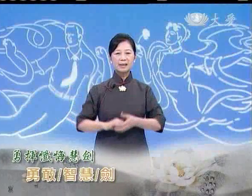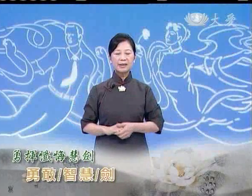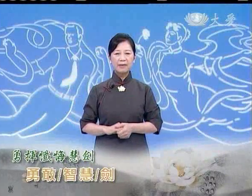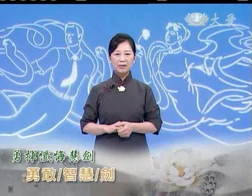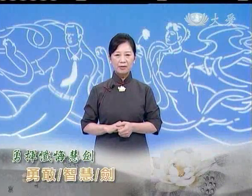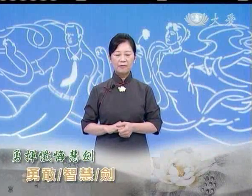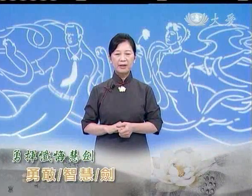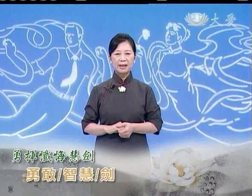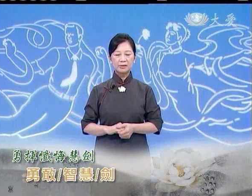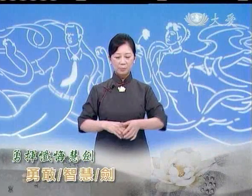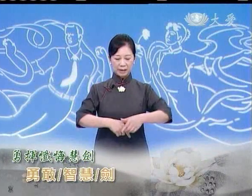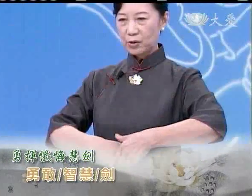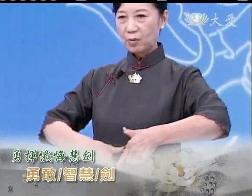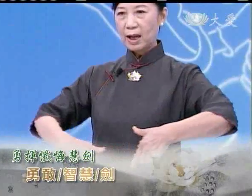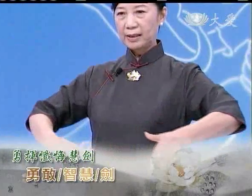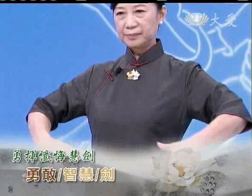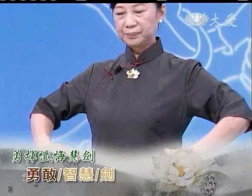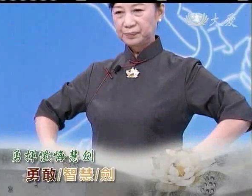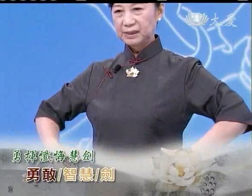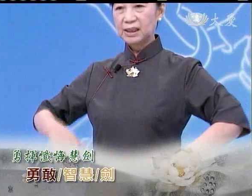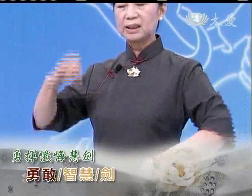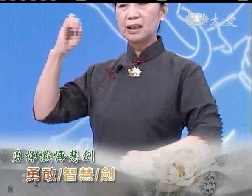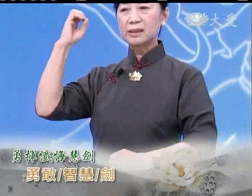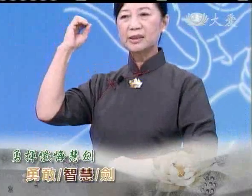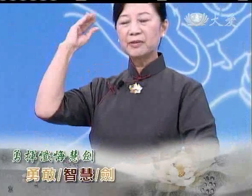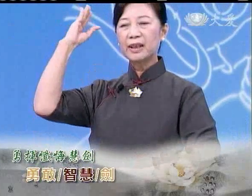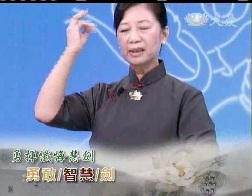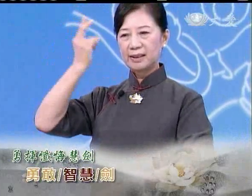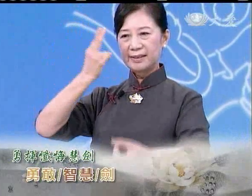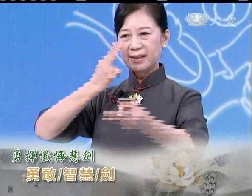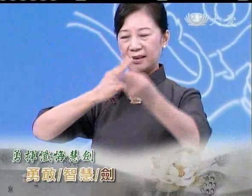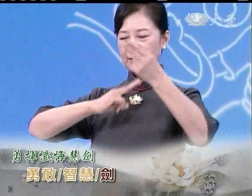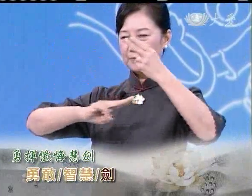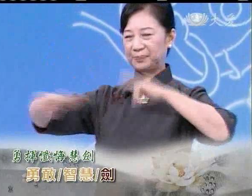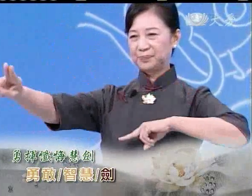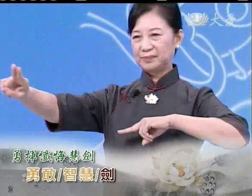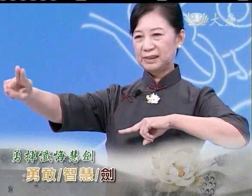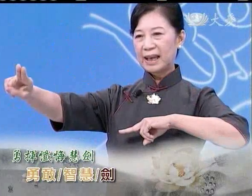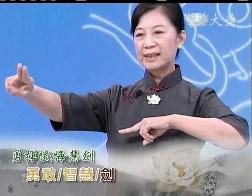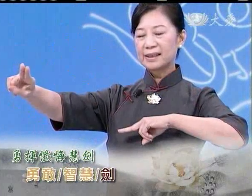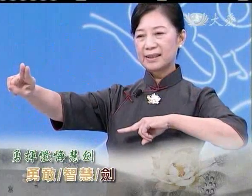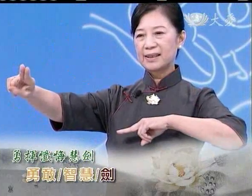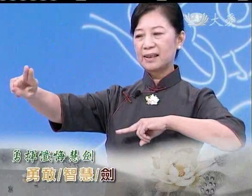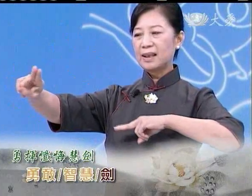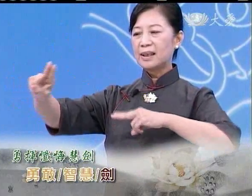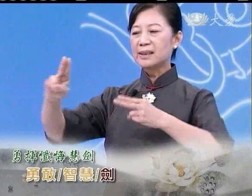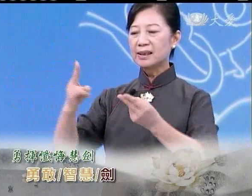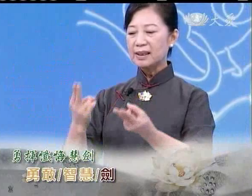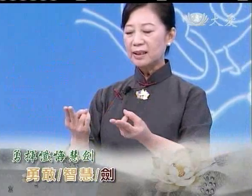这地方，永辉两个字，我们打勇敢跟。智慧的剑来呈现，那这个剑呢，